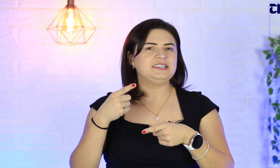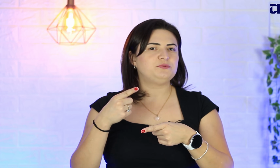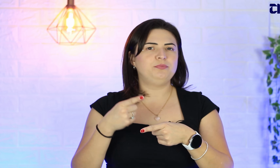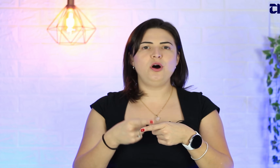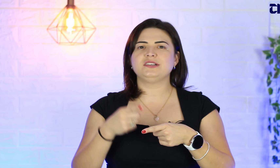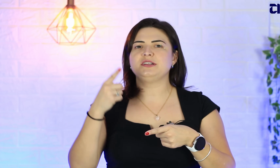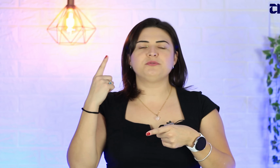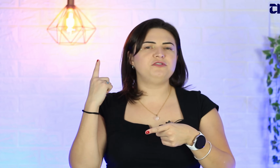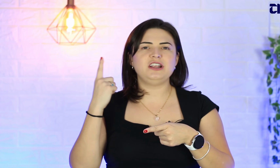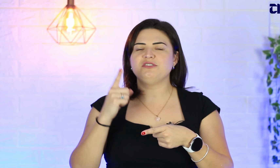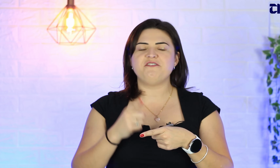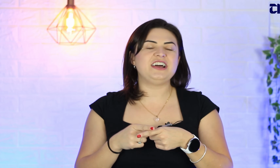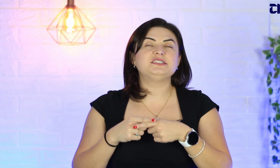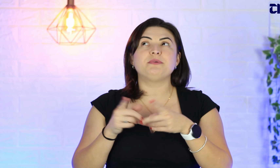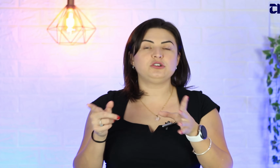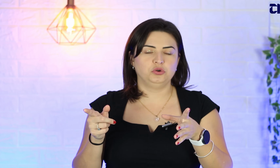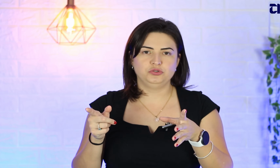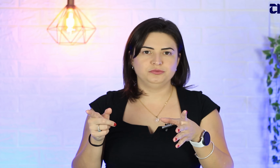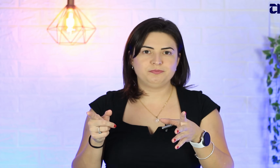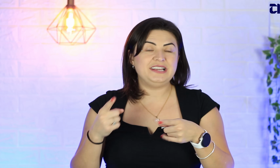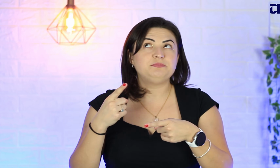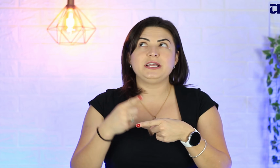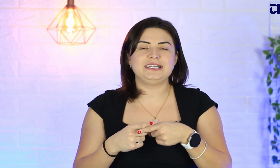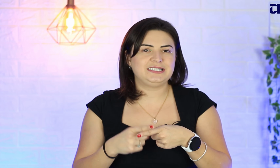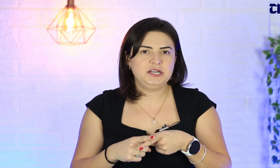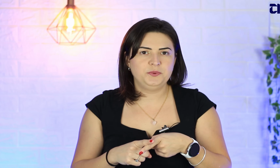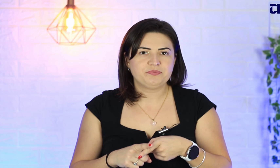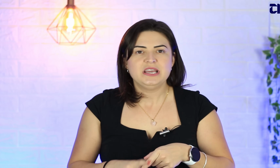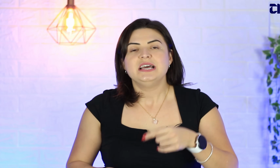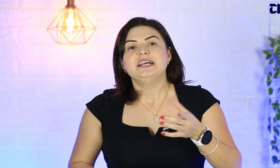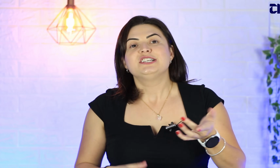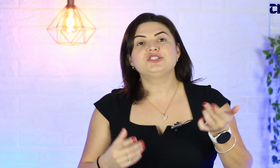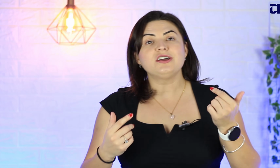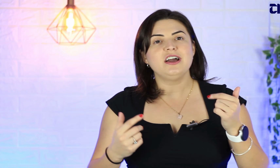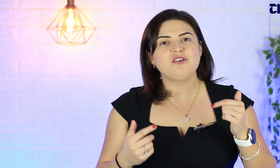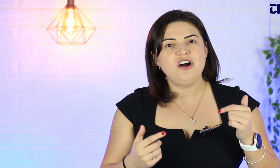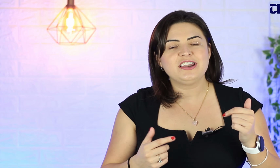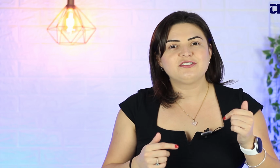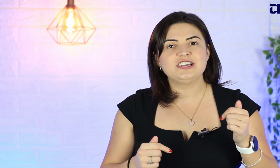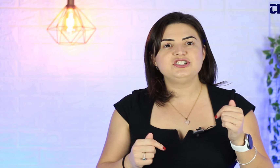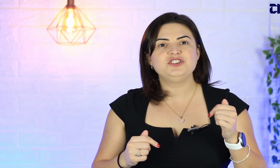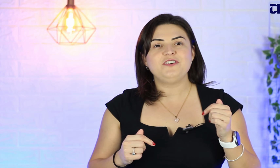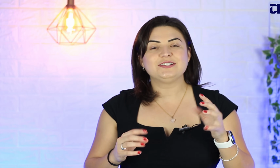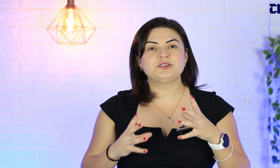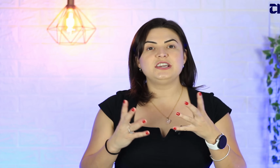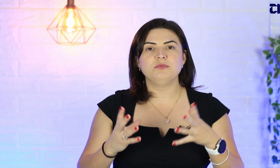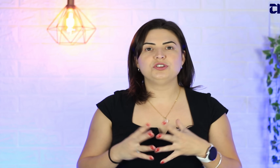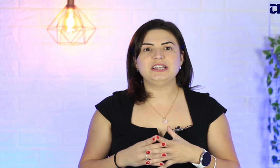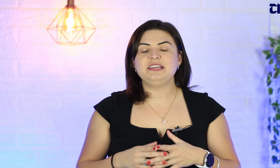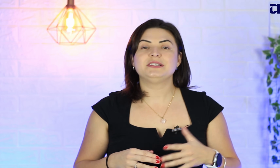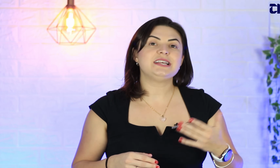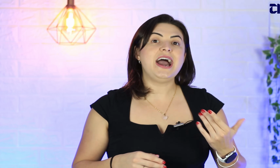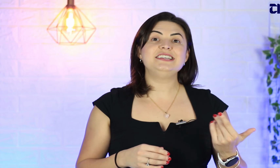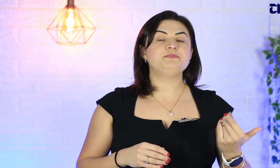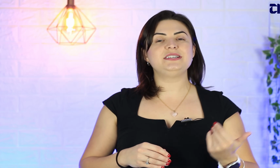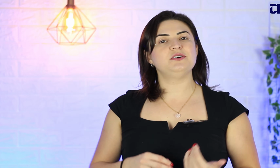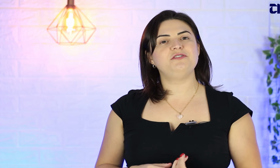para resposta, para o final da frase, para tudo. Para explicação. Só que agora, o que a gente faz? O que que muda na libras? A expressão